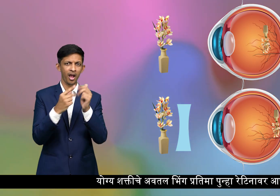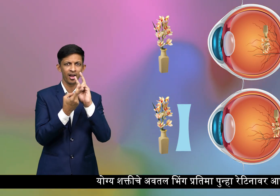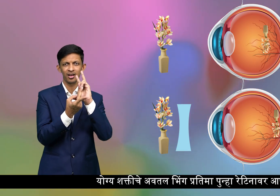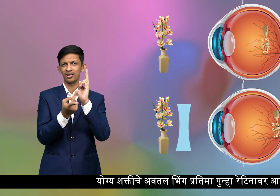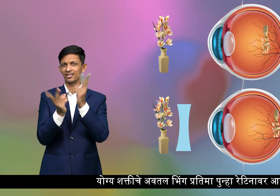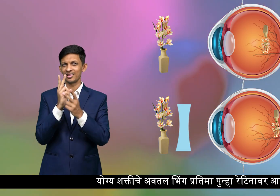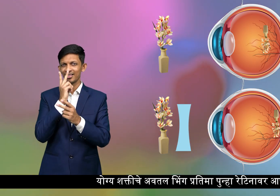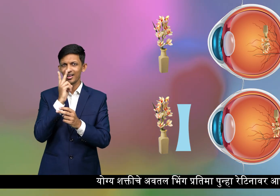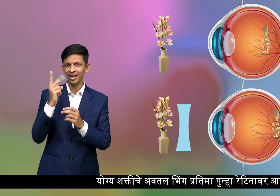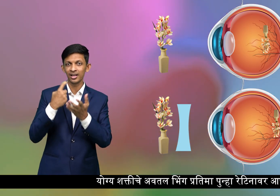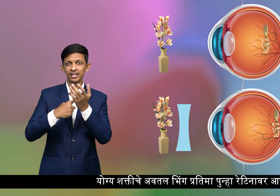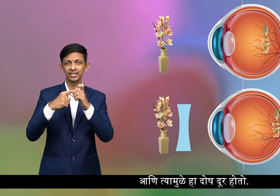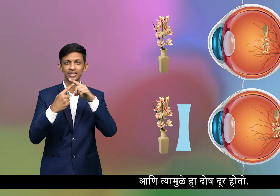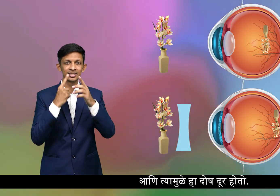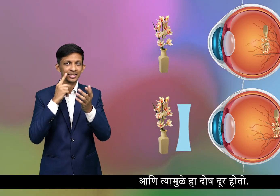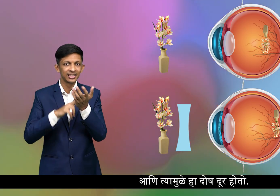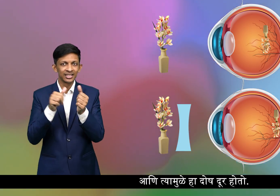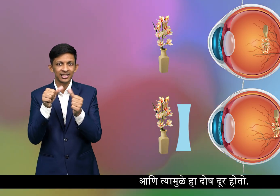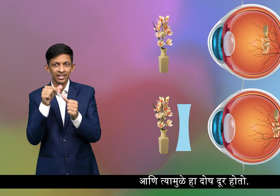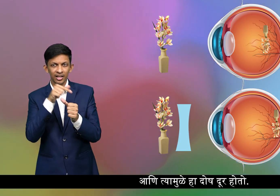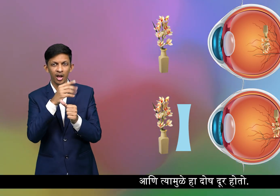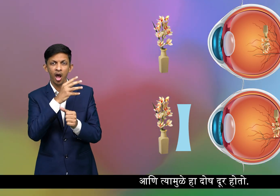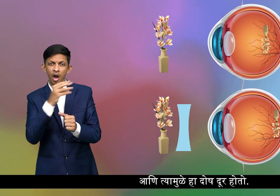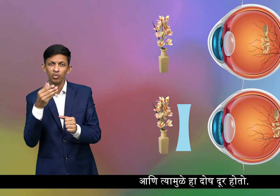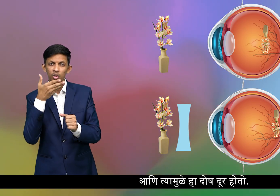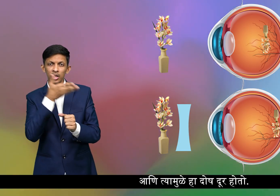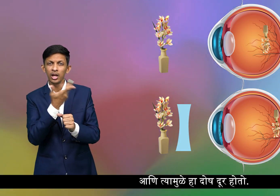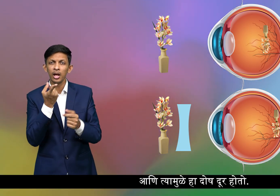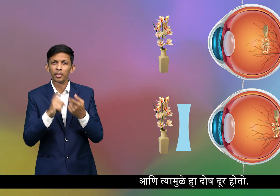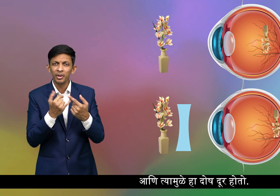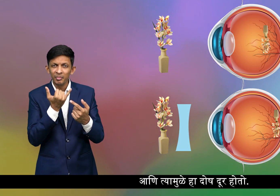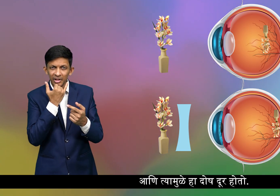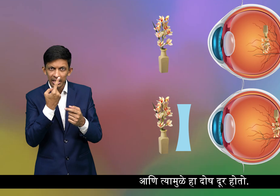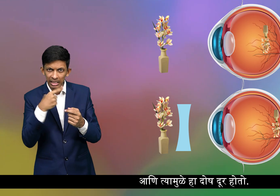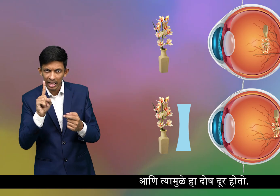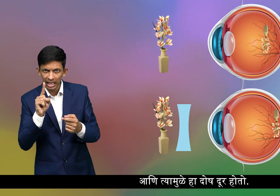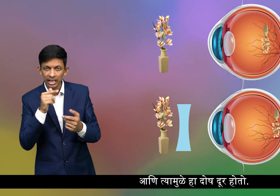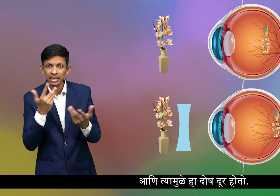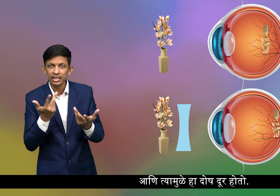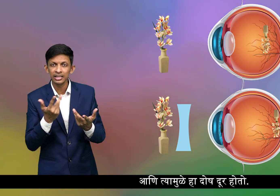आणि त्यामुळे हा दोष दूर होतो.